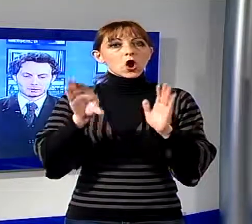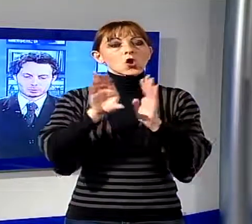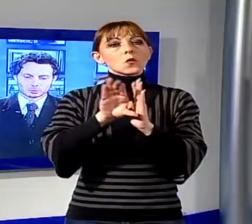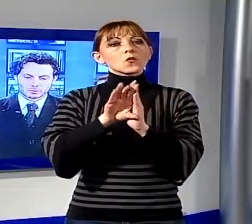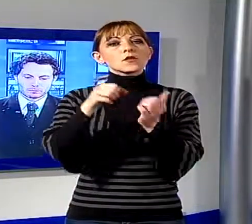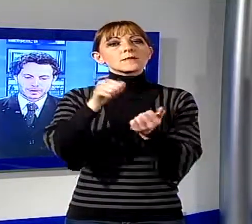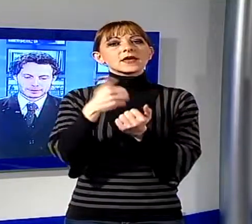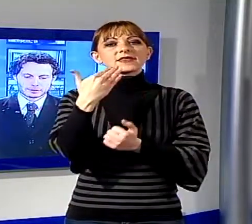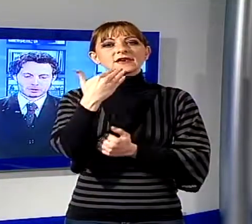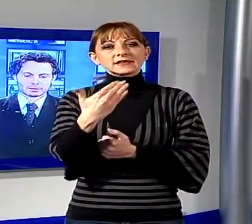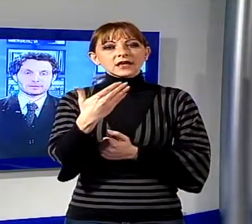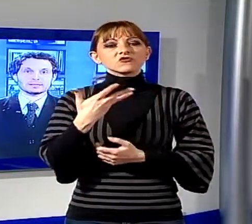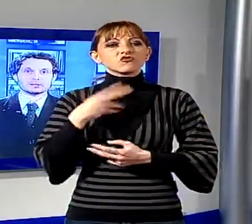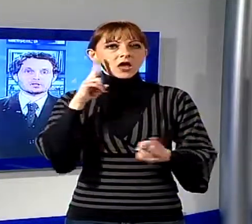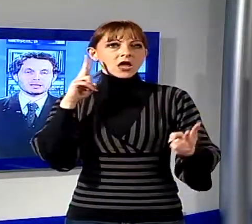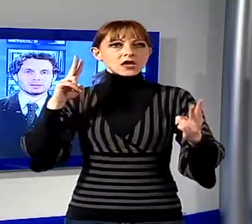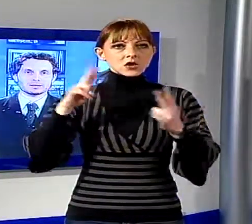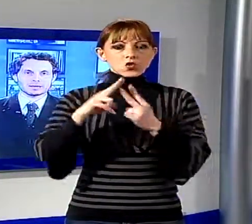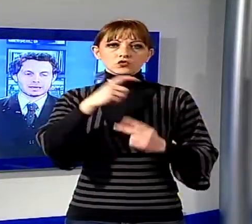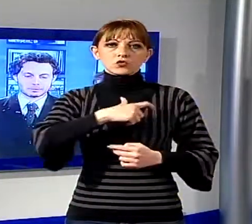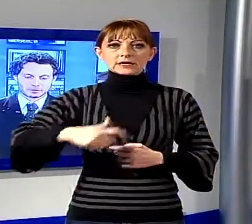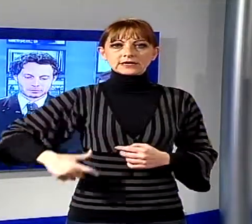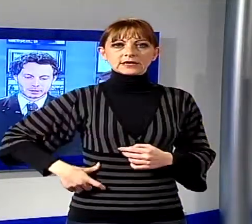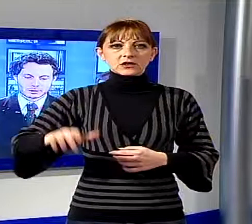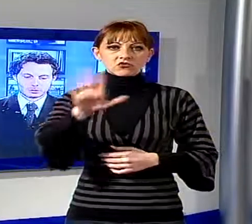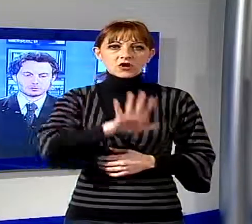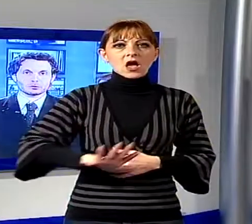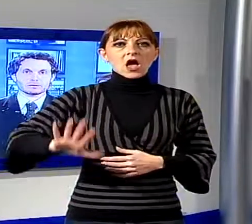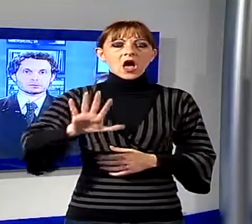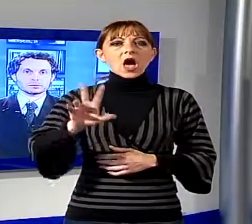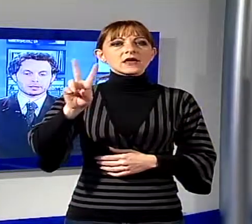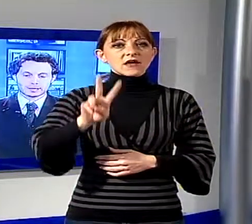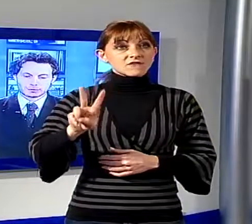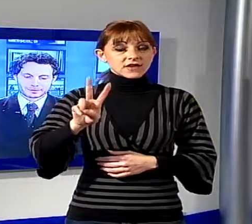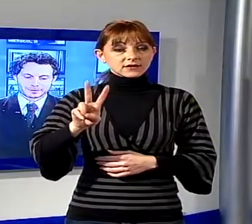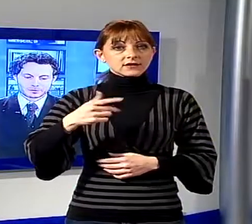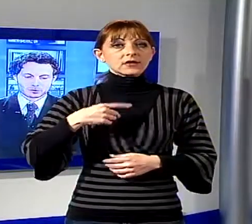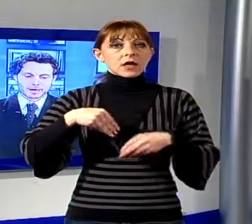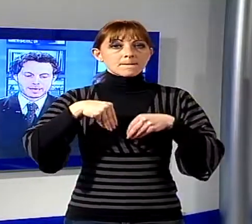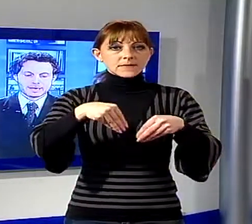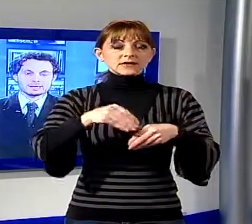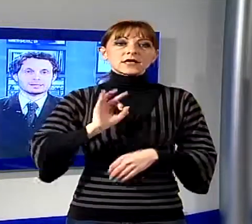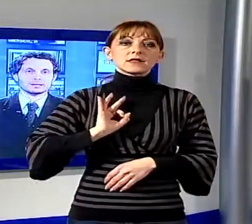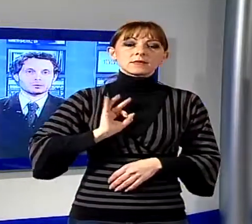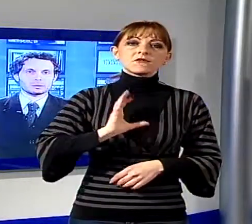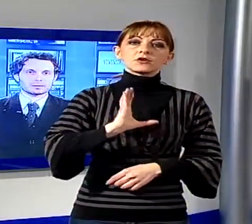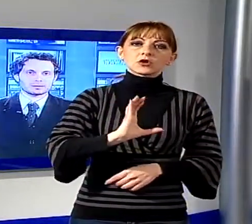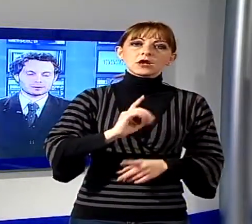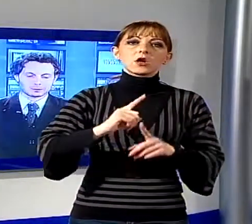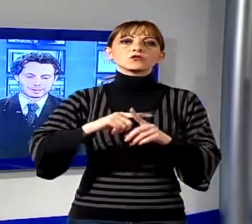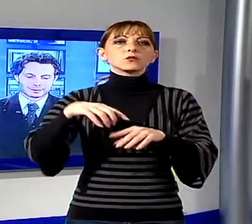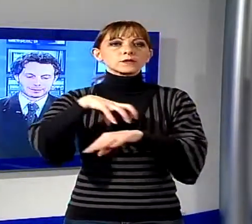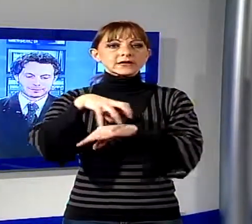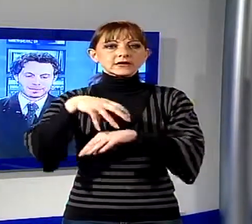si è tenuto un nuovo vertice tra i sindaci della Versilia, il prefetto Cagliostro e il sottosegretario Manzione. Il sindaco di